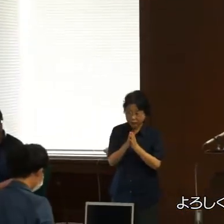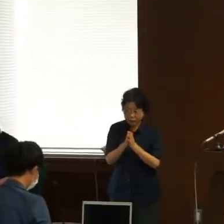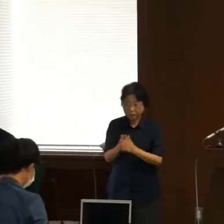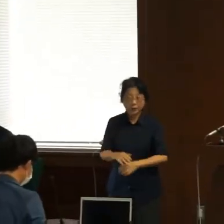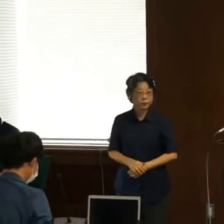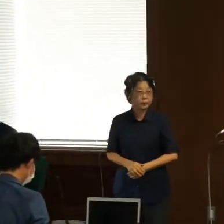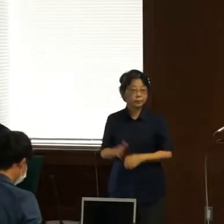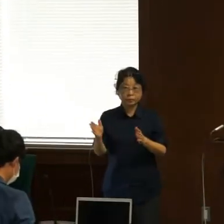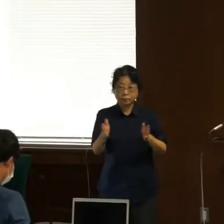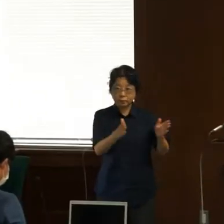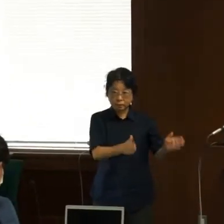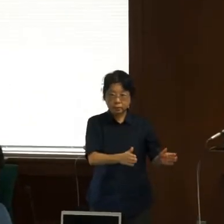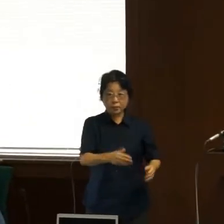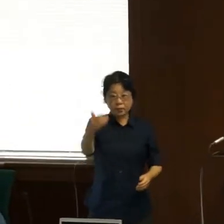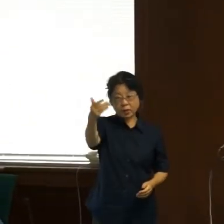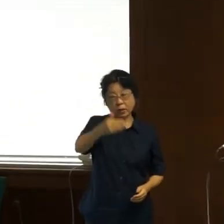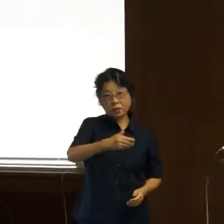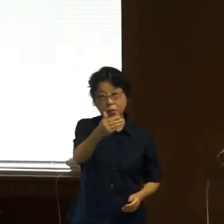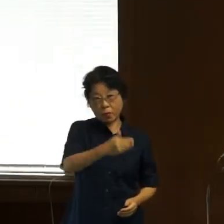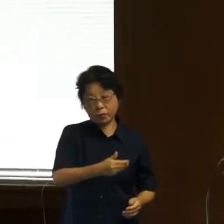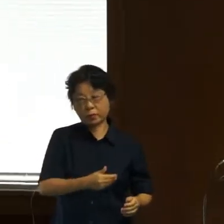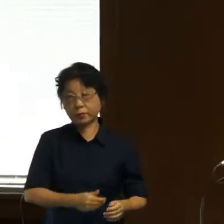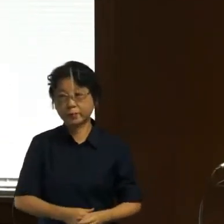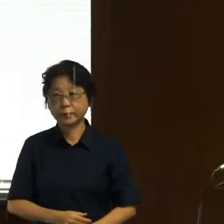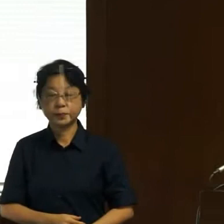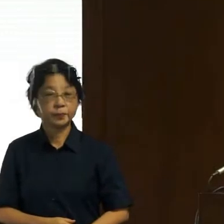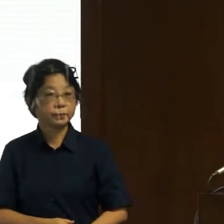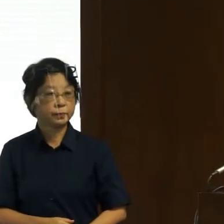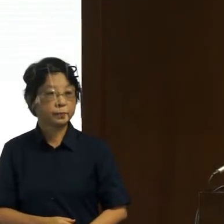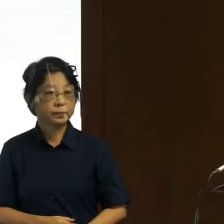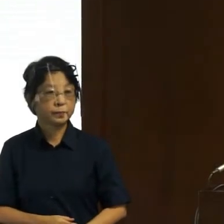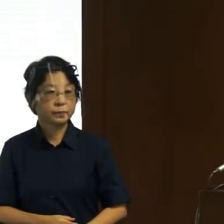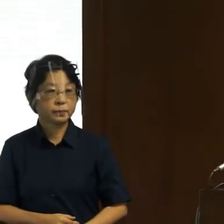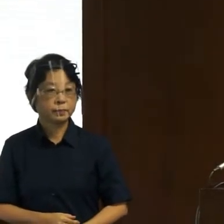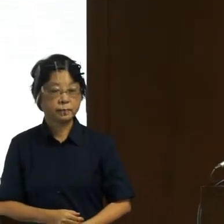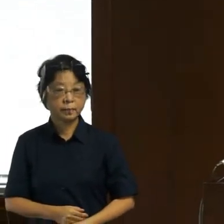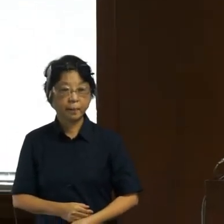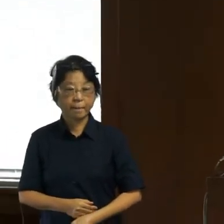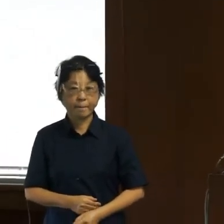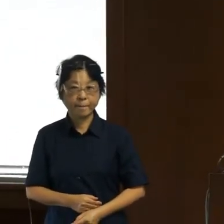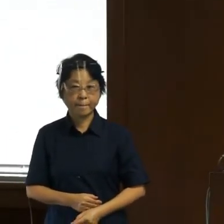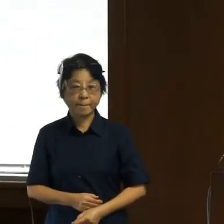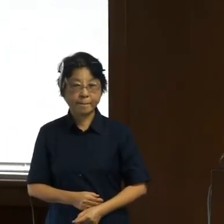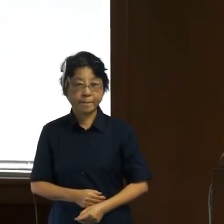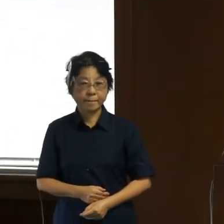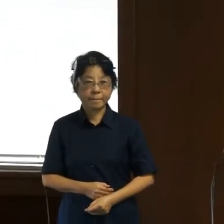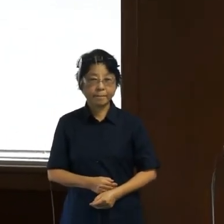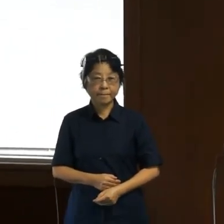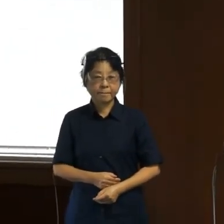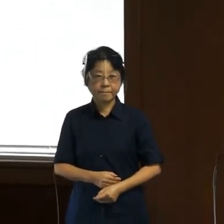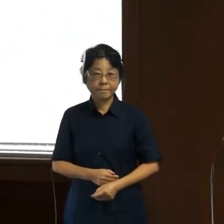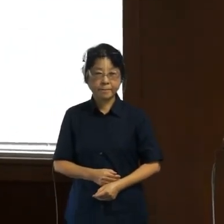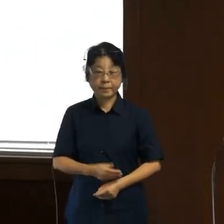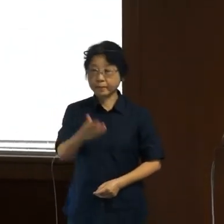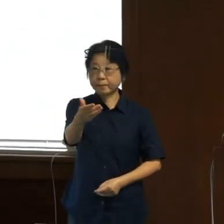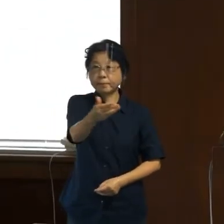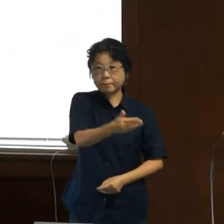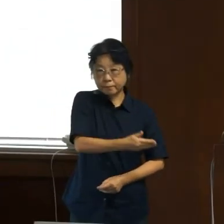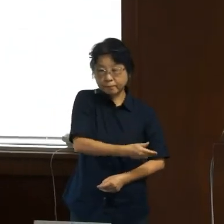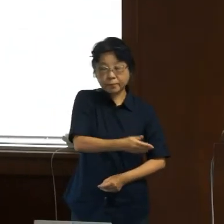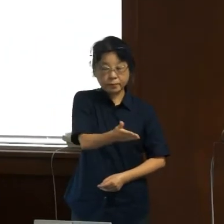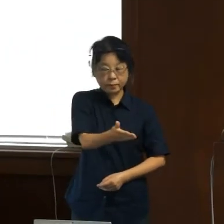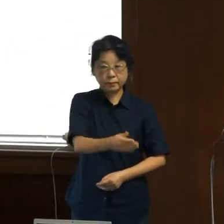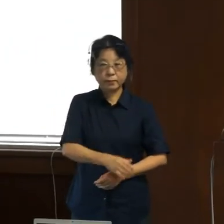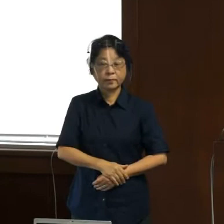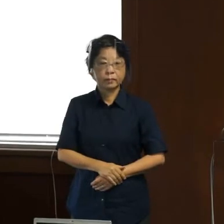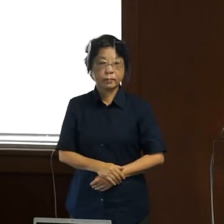はい、それでは質問をお受けしたいと思います。幹事社さん、よろしくお願いします。 幹事社の佐賀新聞